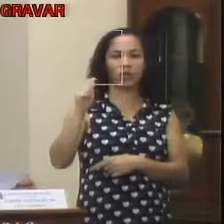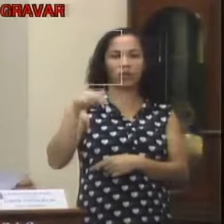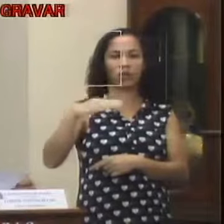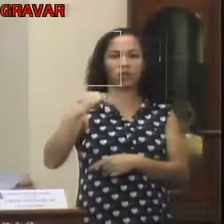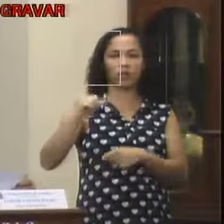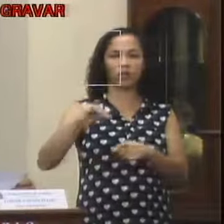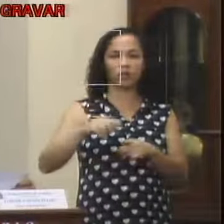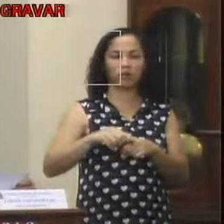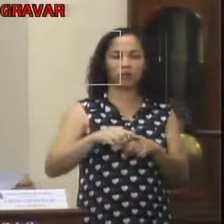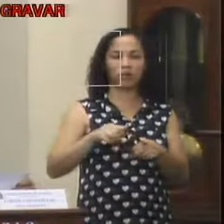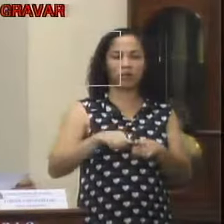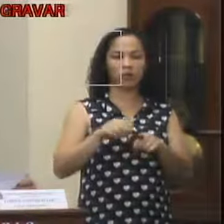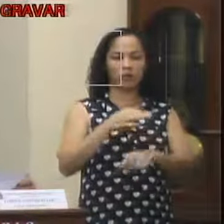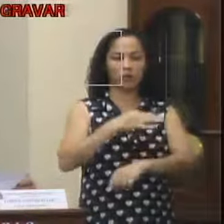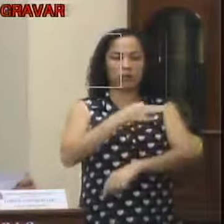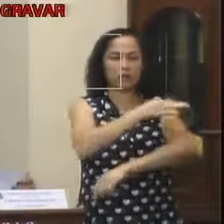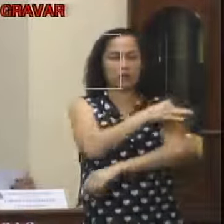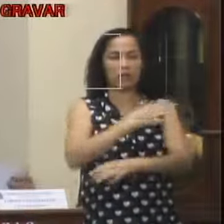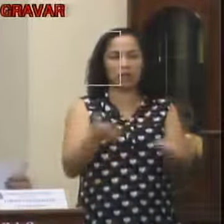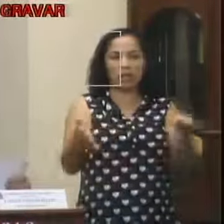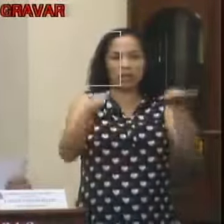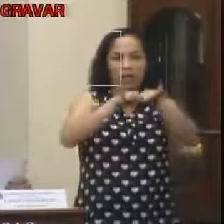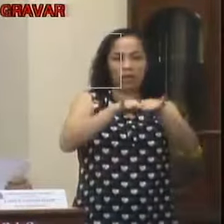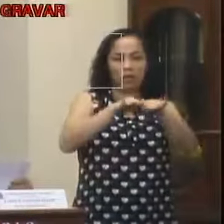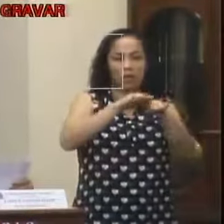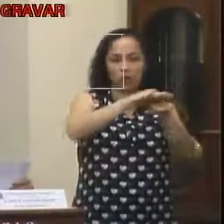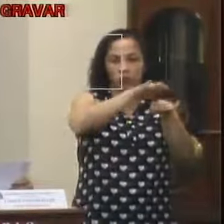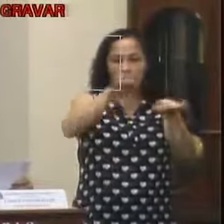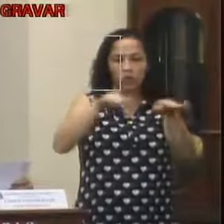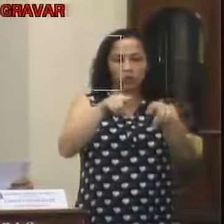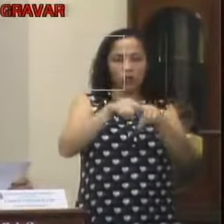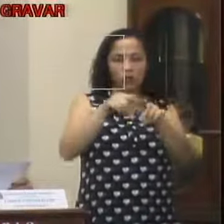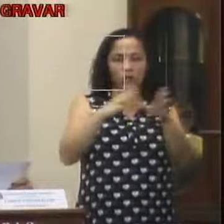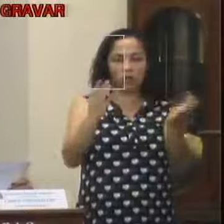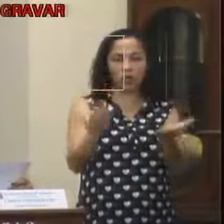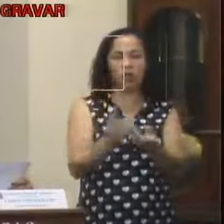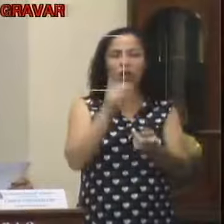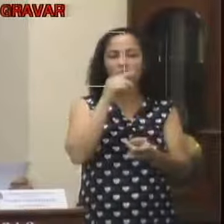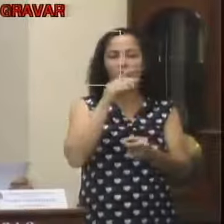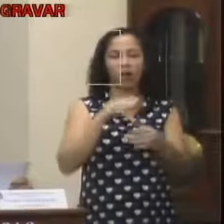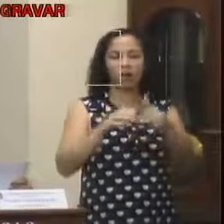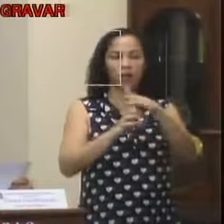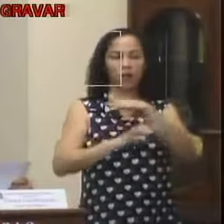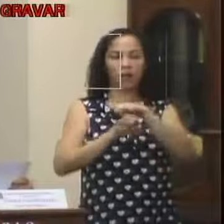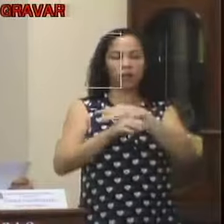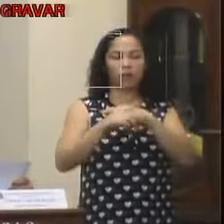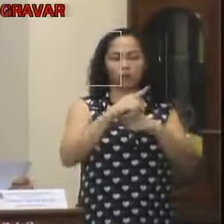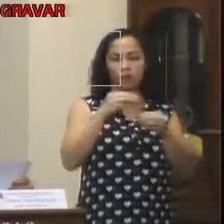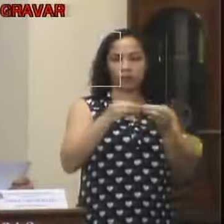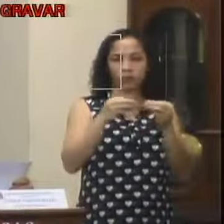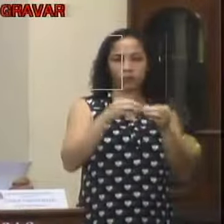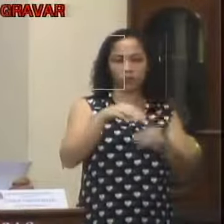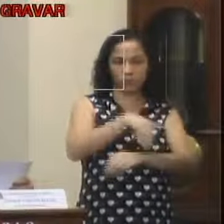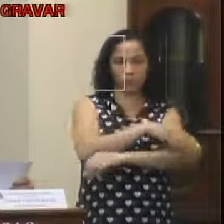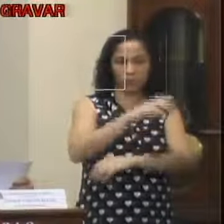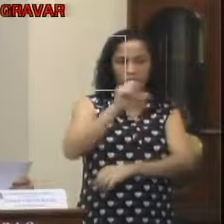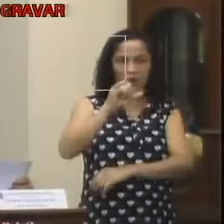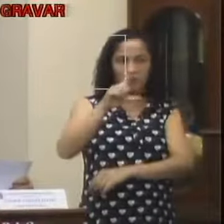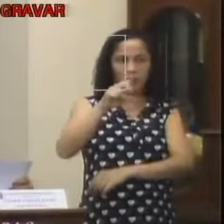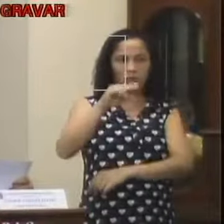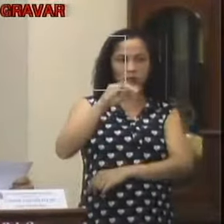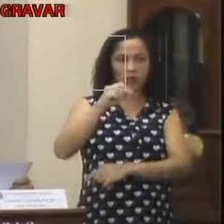de combate à dengue, para tampar a caixa d'água da Casa de Saúde Coletiva na rua Silva Jardim, no bairro Laranjeiras. Justificativa.